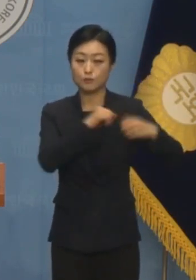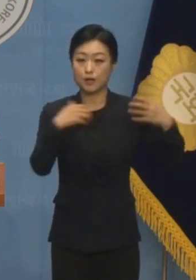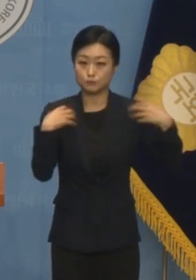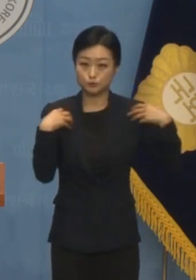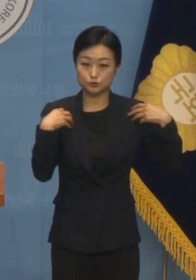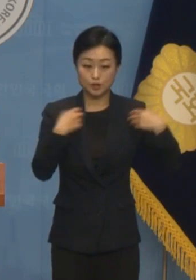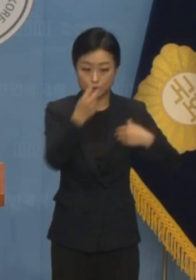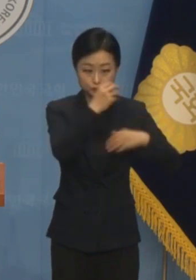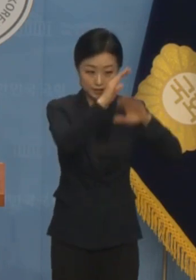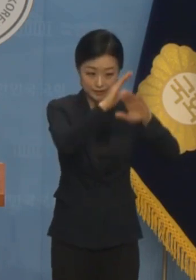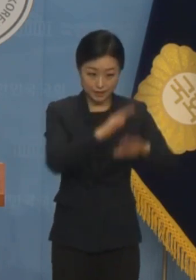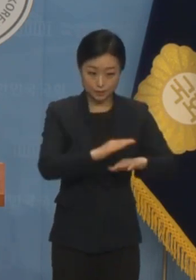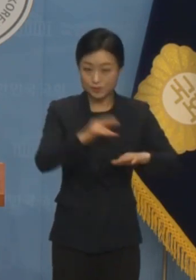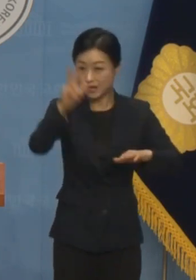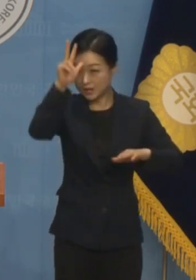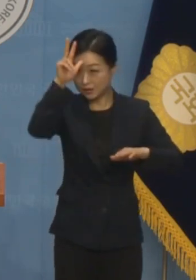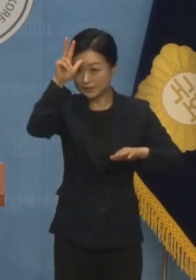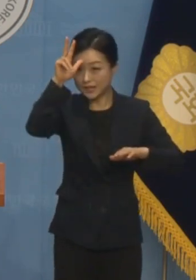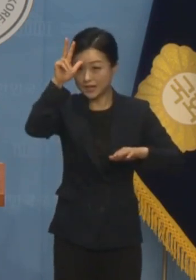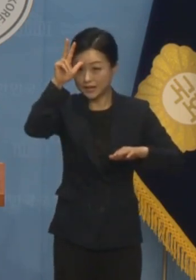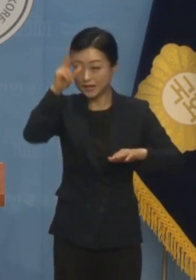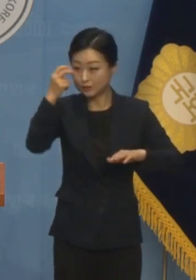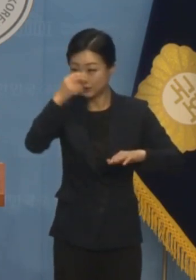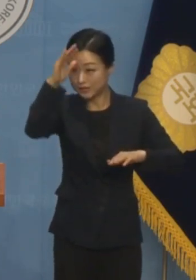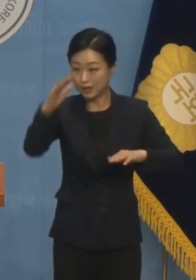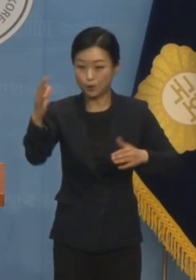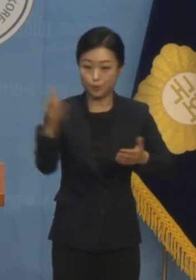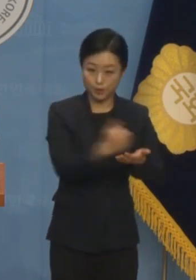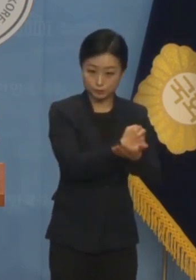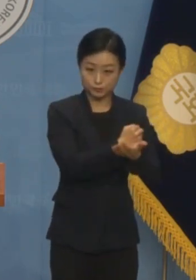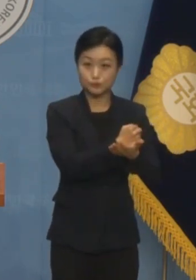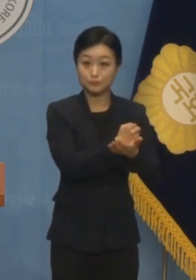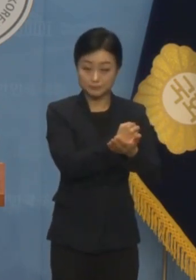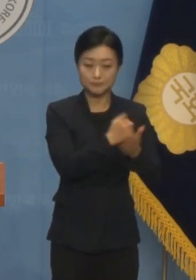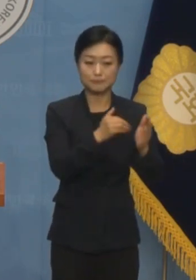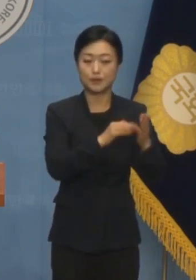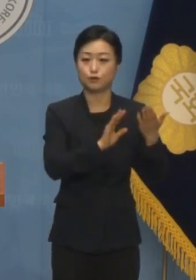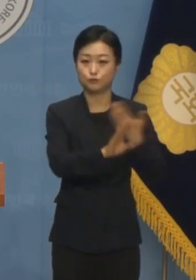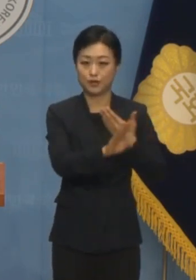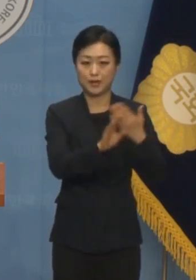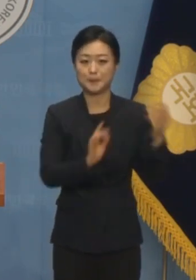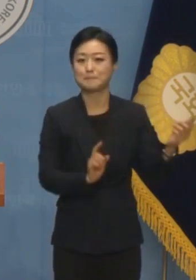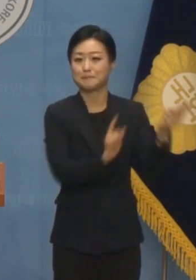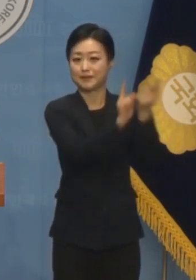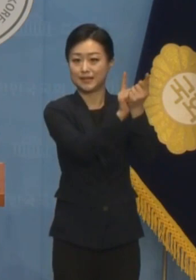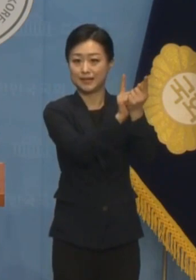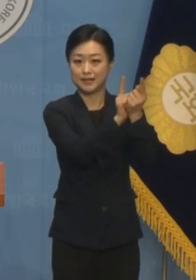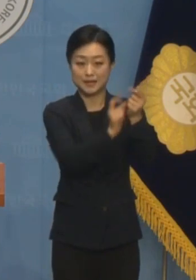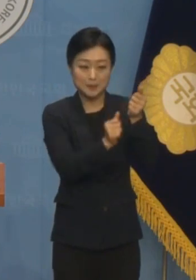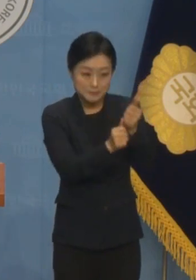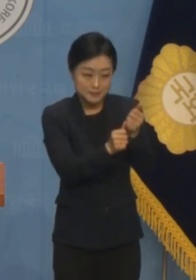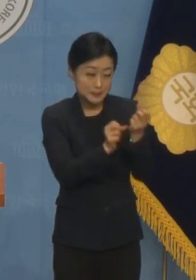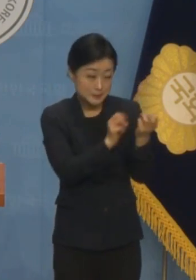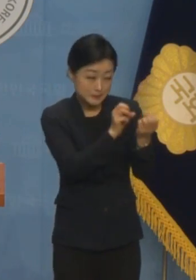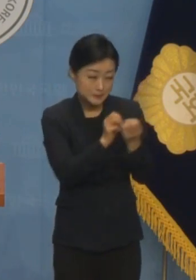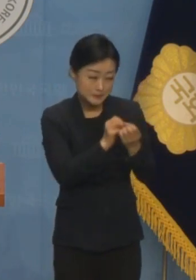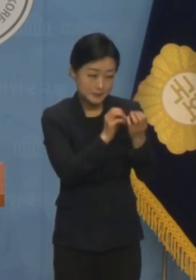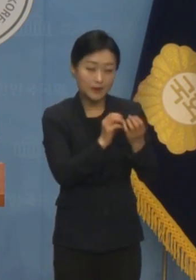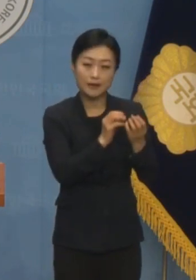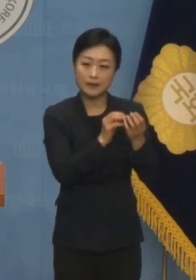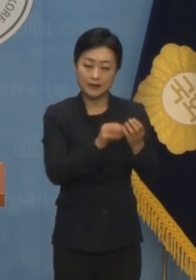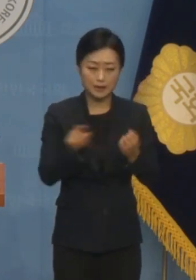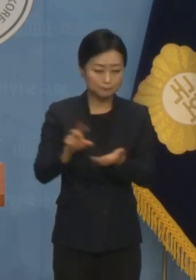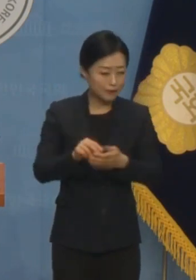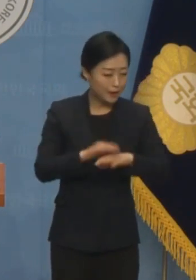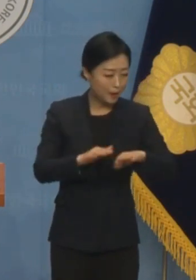수사 기록을 회수한 지 이틀 뒤였습니다. 따로 만나 대책회의를 한 것이 아닌지